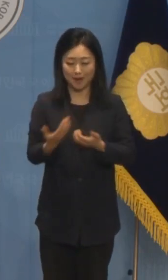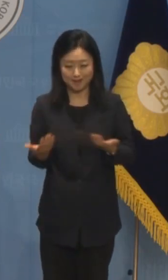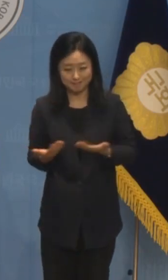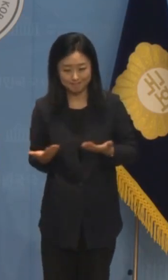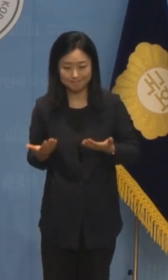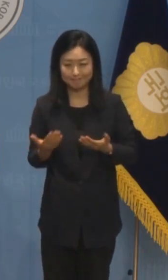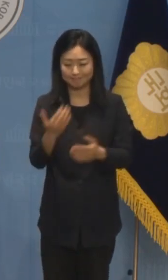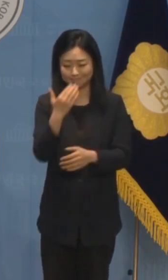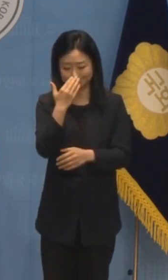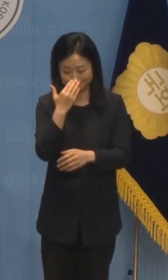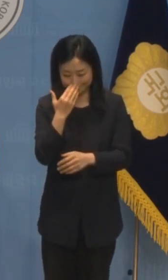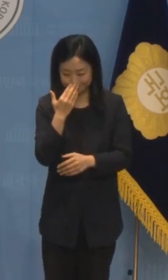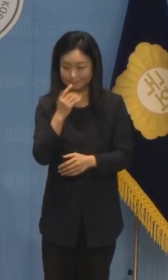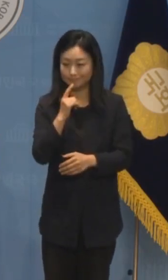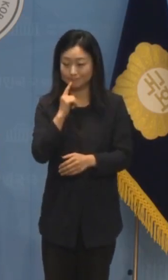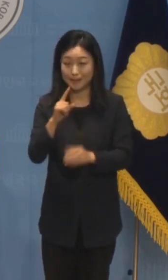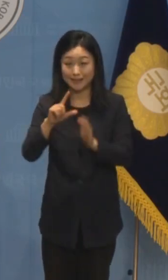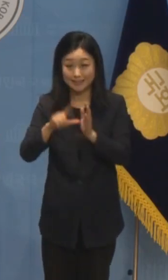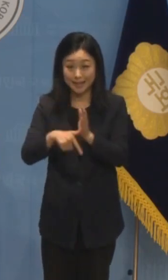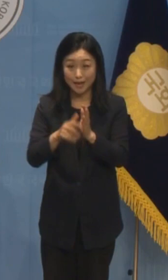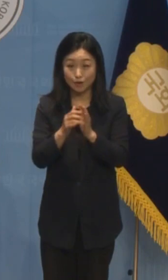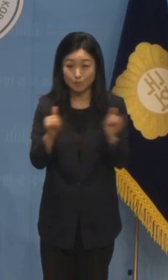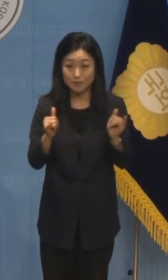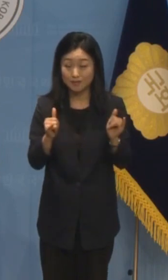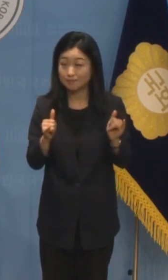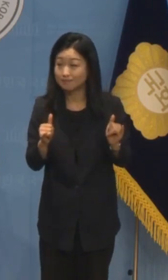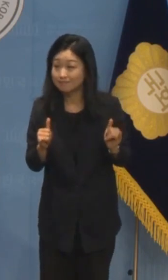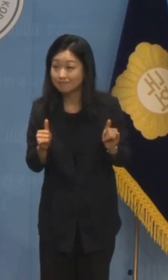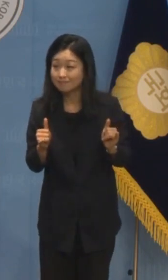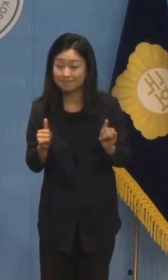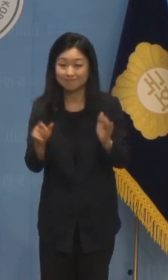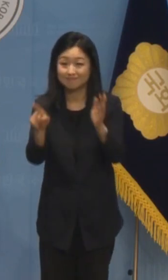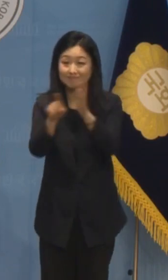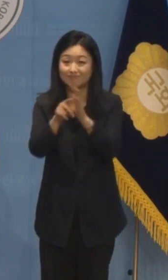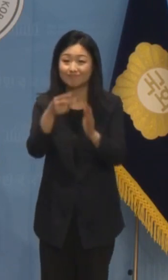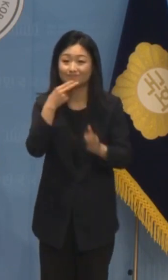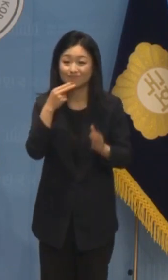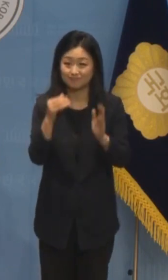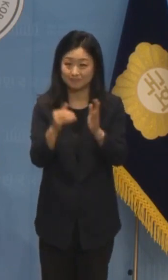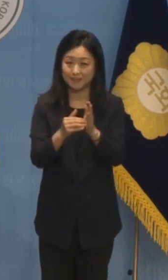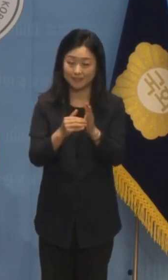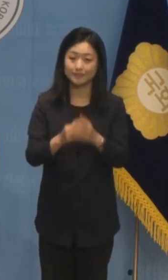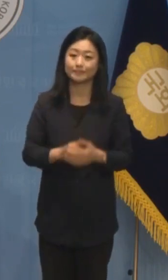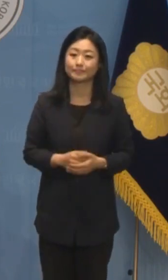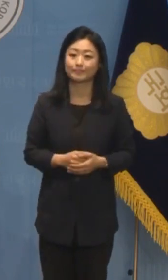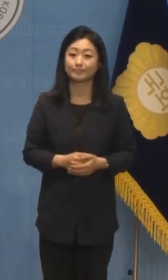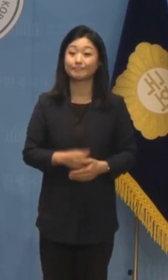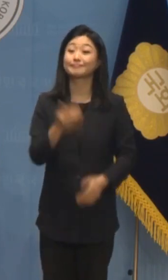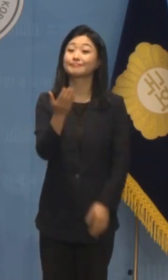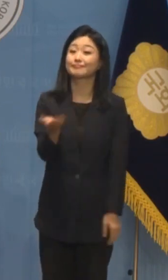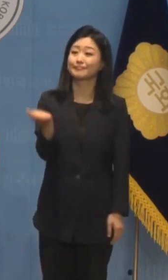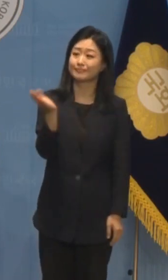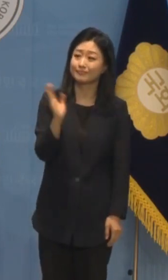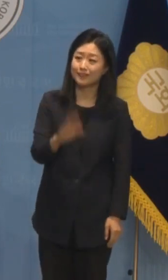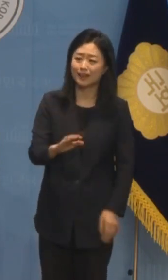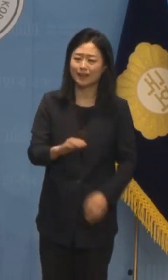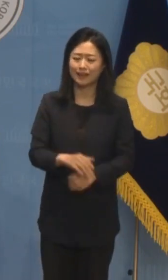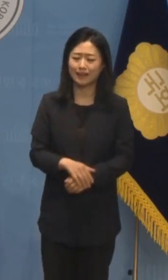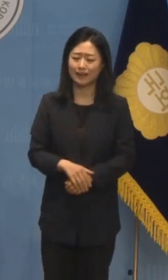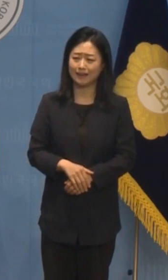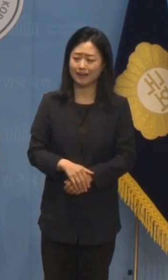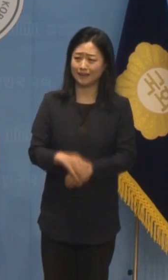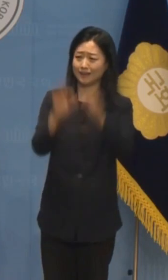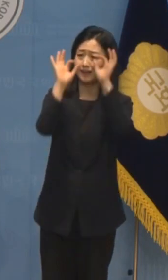때 그 말을 믿는 국민은 아무도 없었을 겁니다. 그래도 이 정도일 줄은